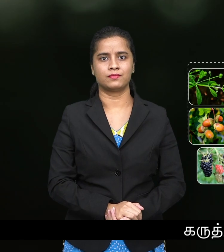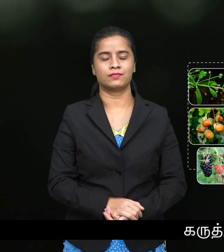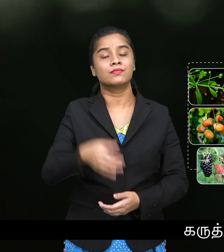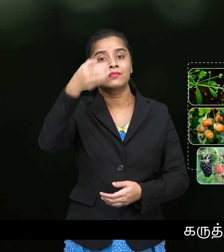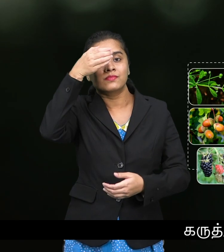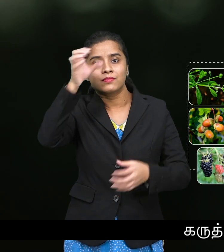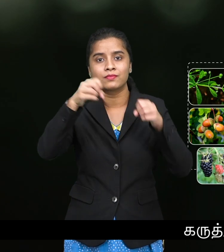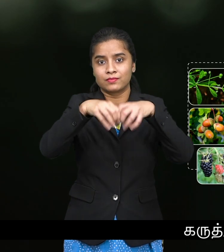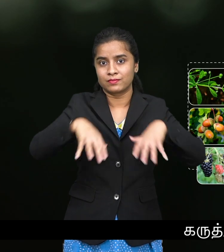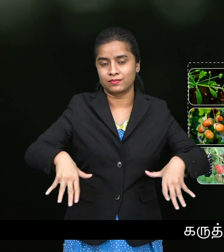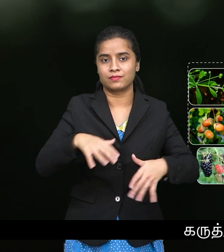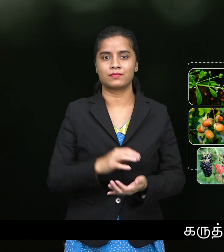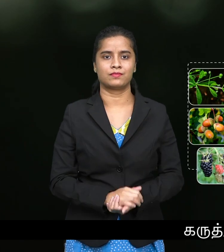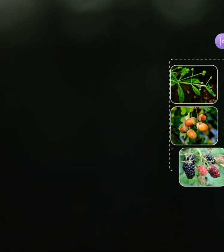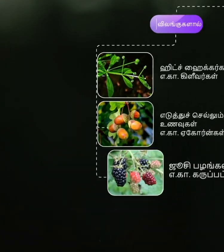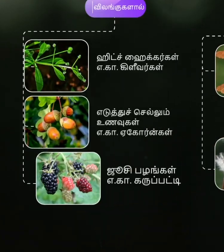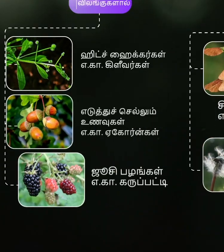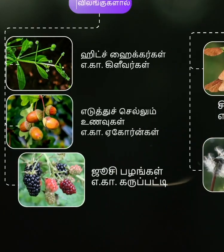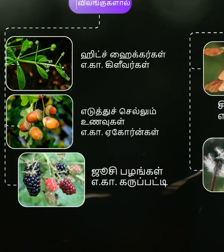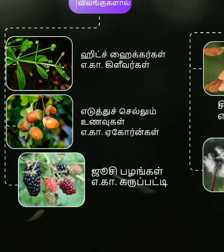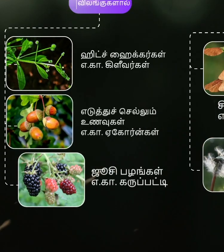கருத்து வரைபடம்.